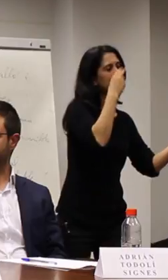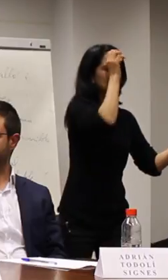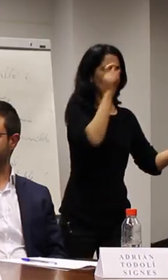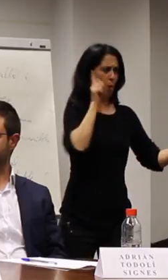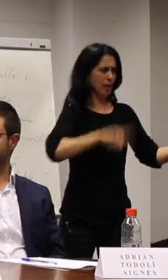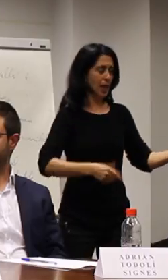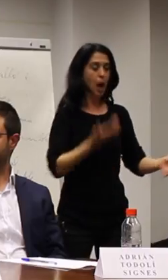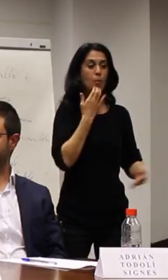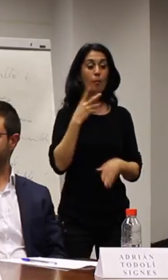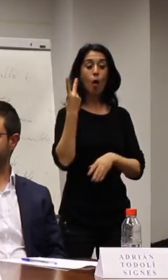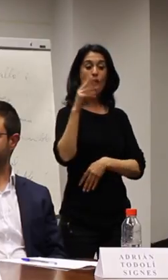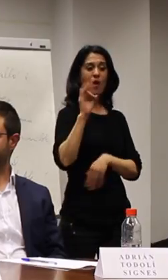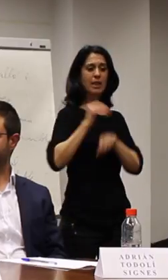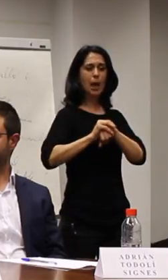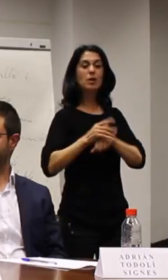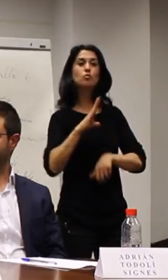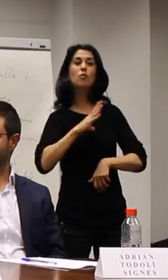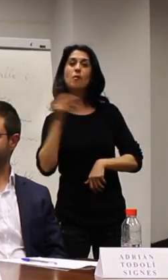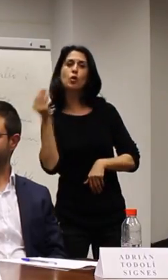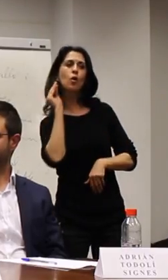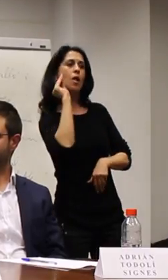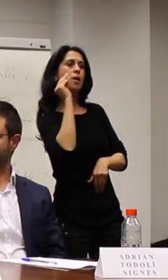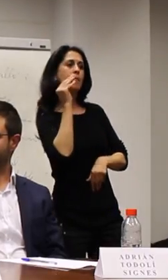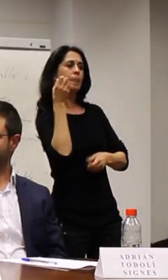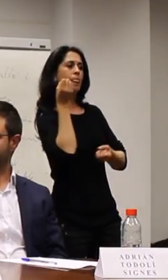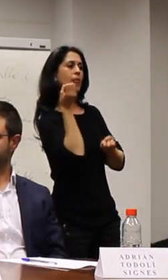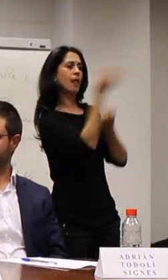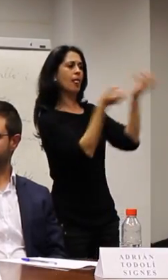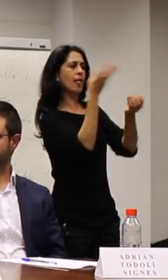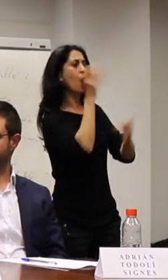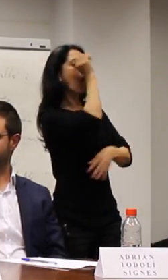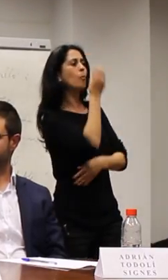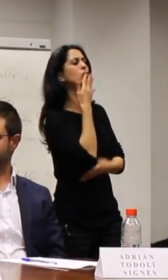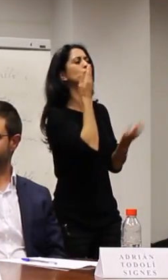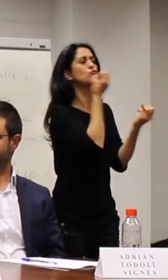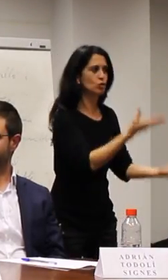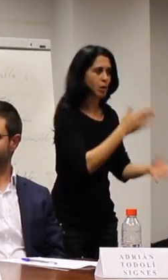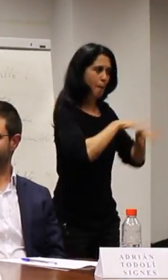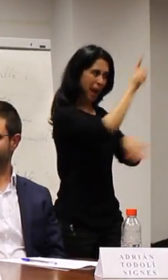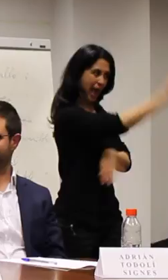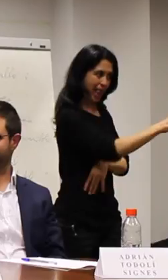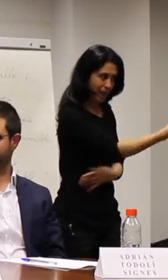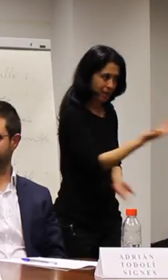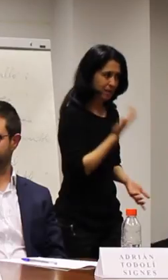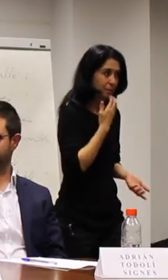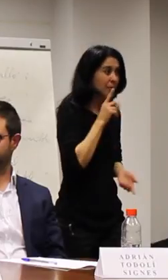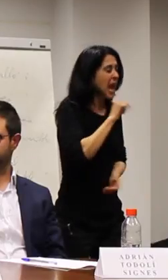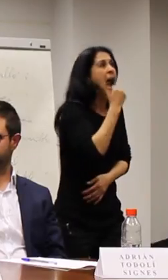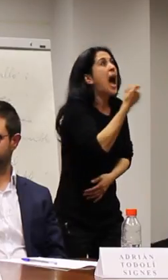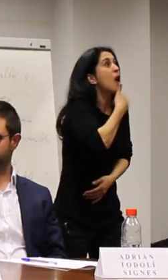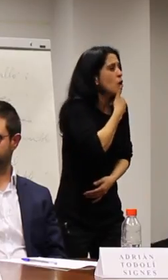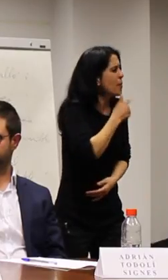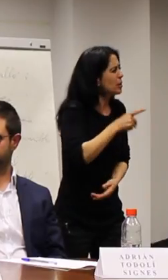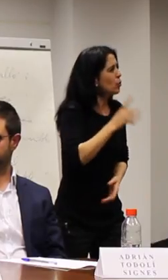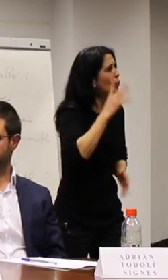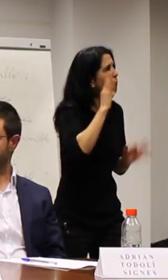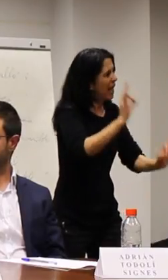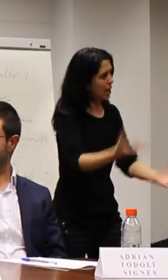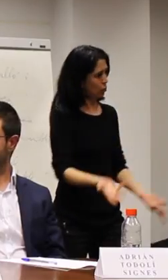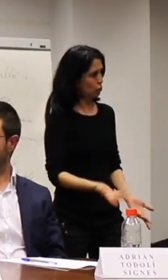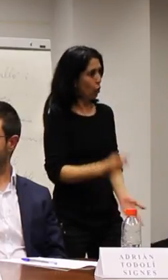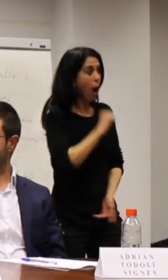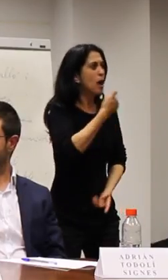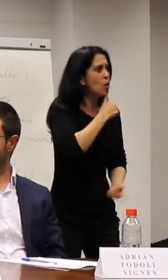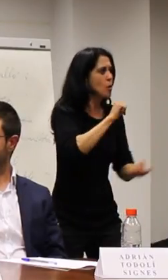digo a 20 amigos, poner opiniones favorables ahí. ¿Quién sabe quién es quien opina? La privada, ahí hay un anonimato peligrosísimo. Luego, cuando empiecen a